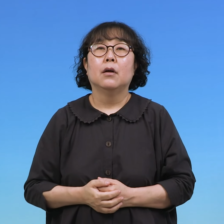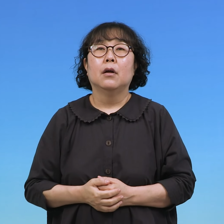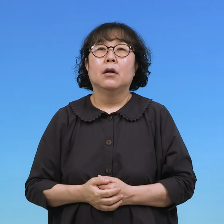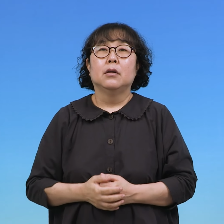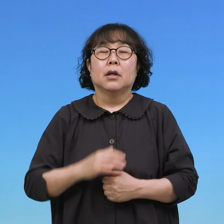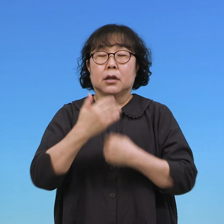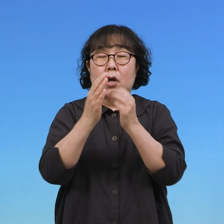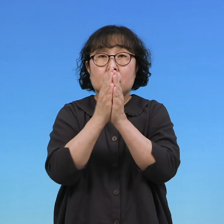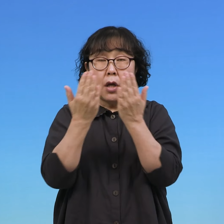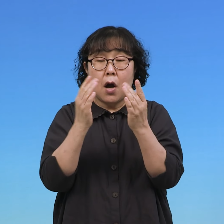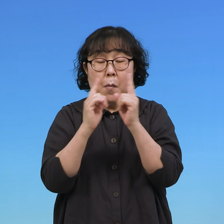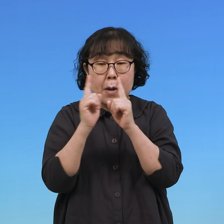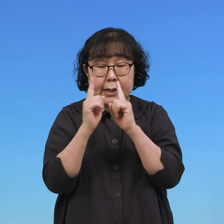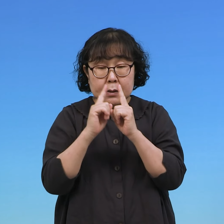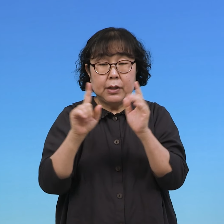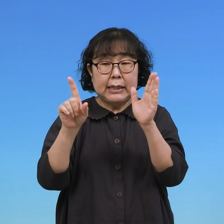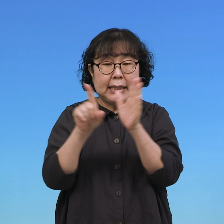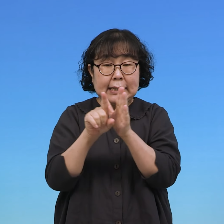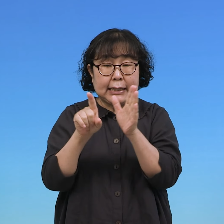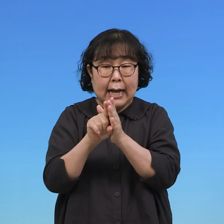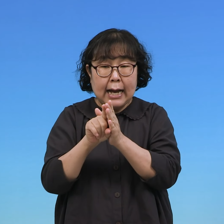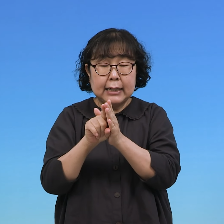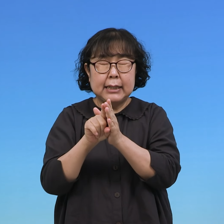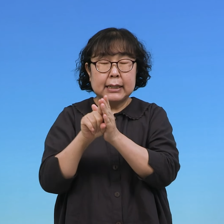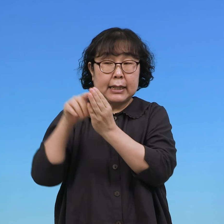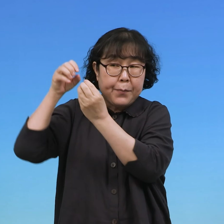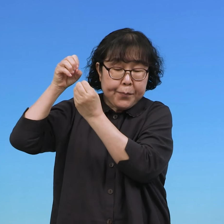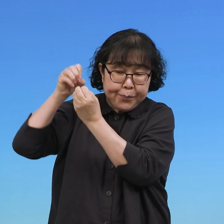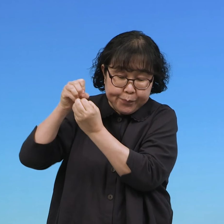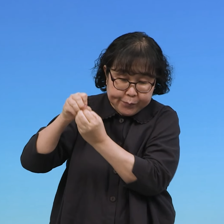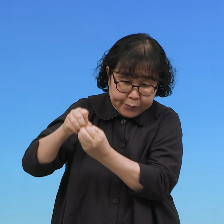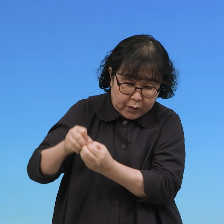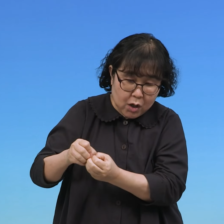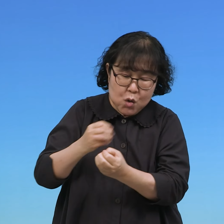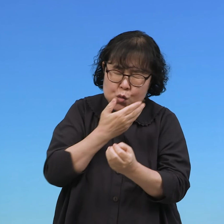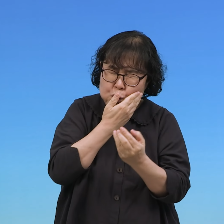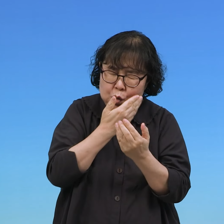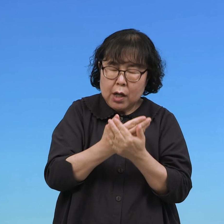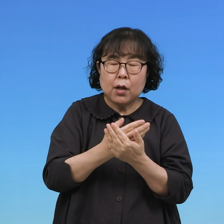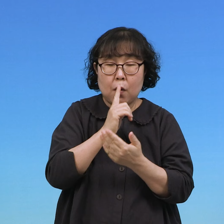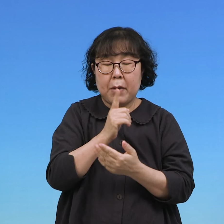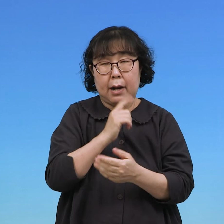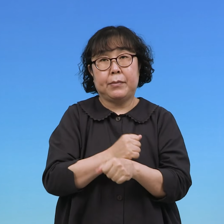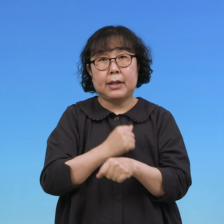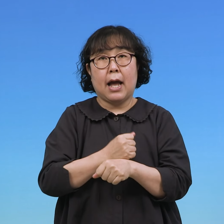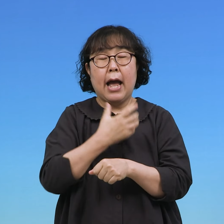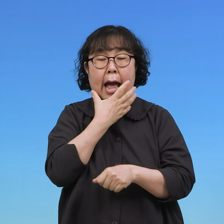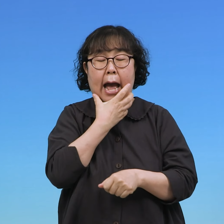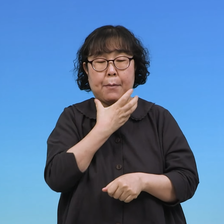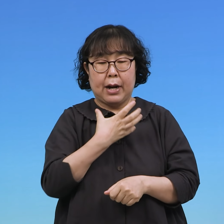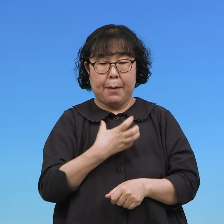사실 성경은 이 신앙 전수의 중요성을 굉장히 강조합니다. 우리 잘 알잖아요.